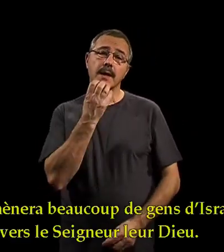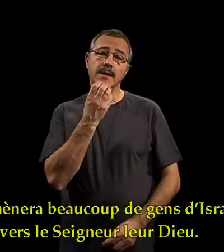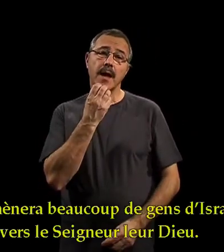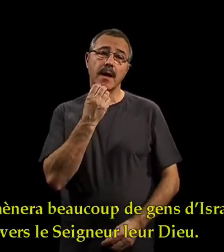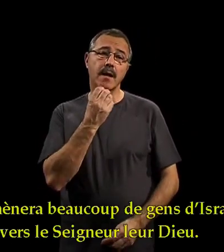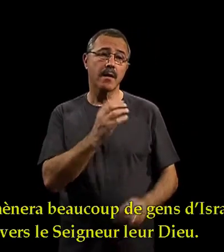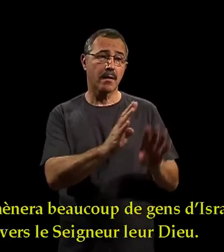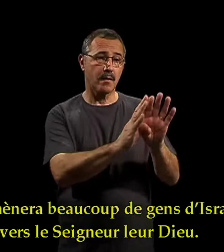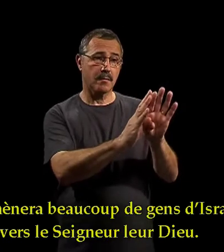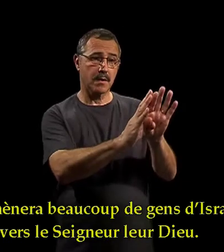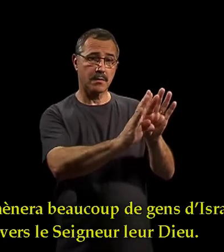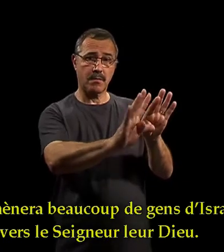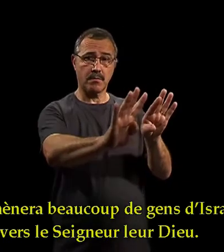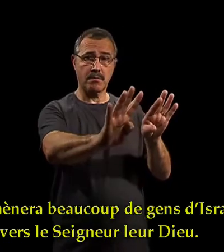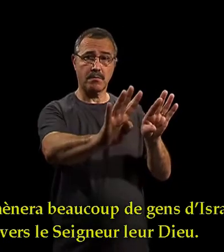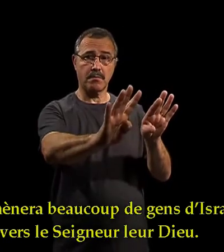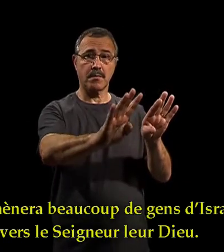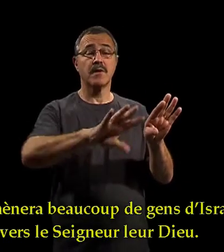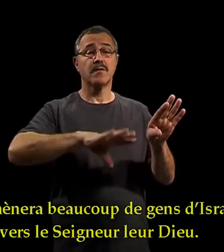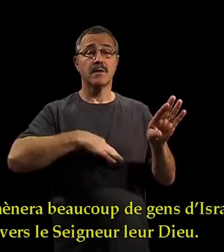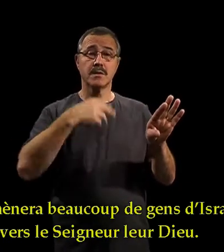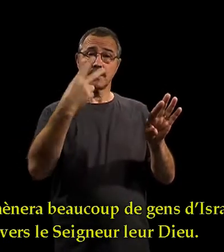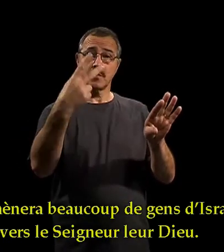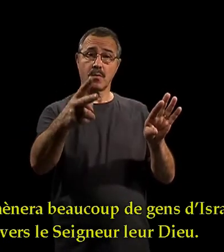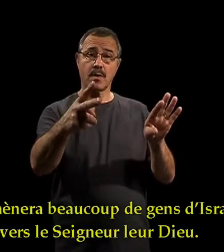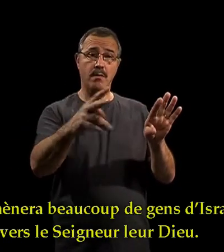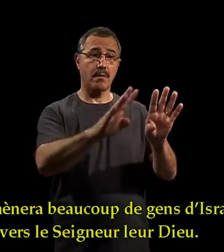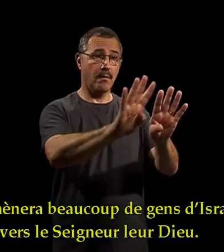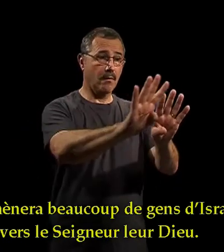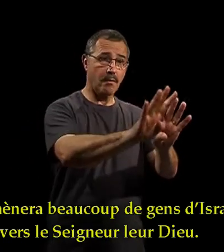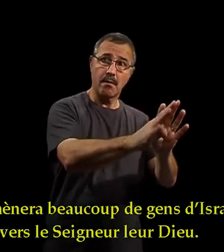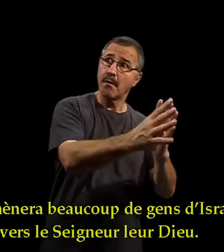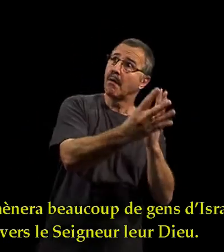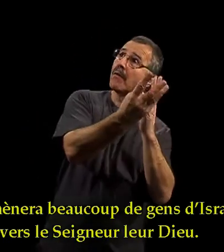Il ramènera beaucoup de gens d'Israël vers le Seigneur leur Dieu.